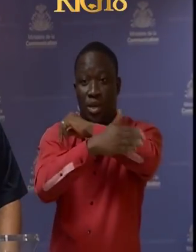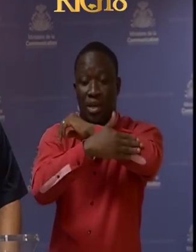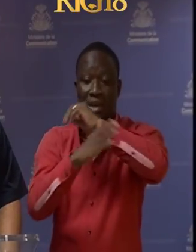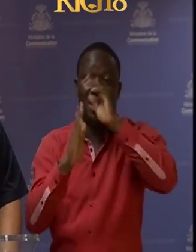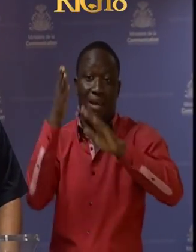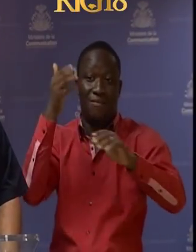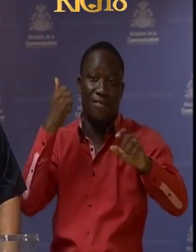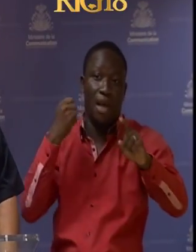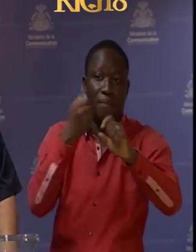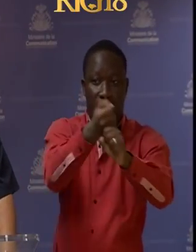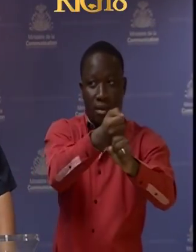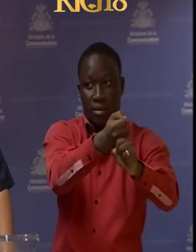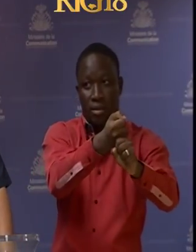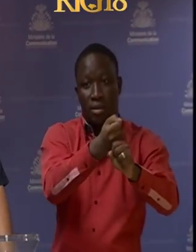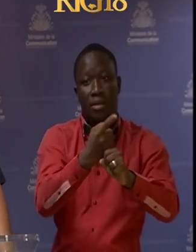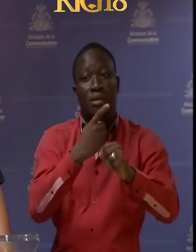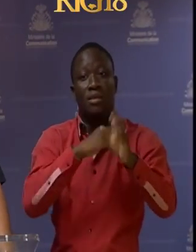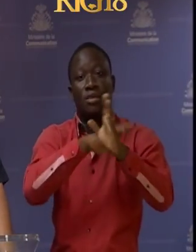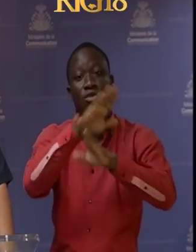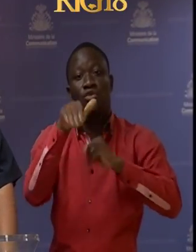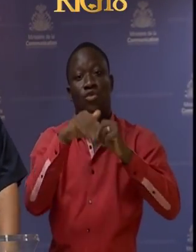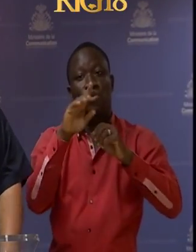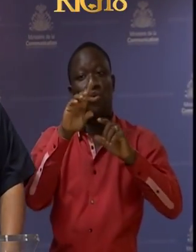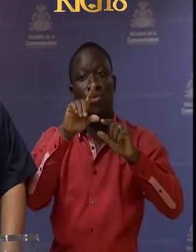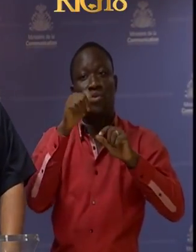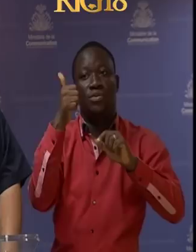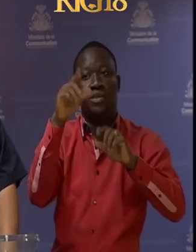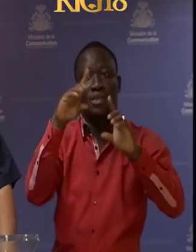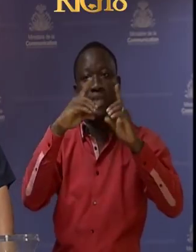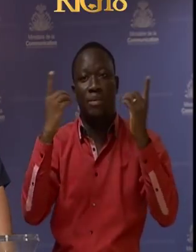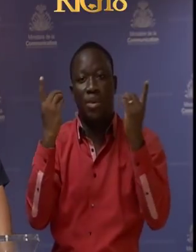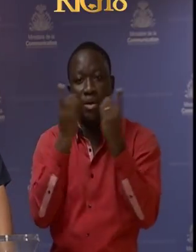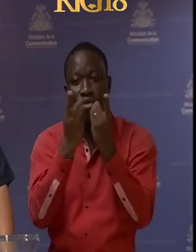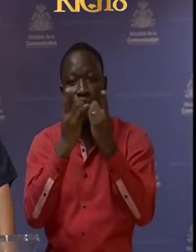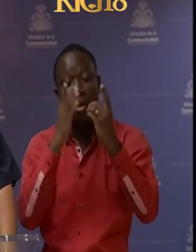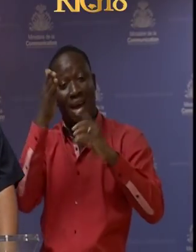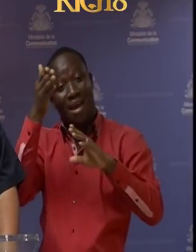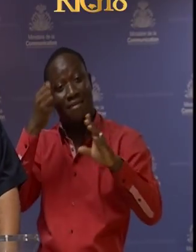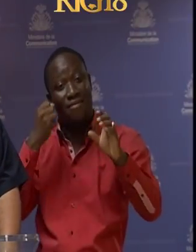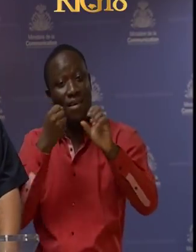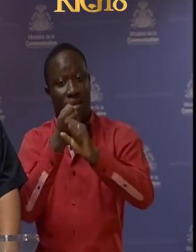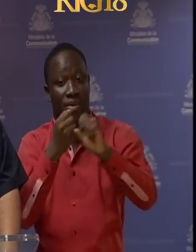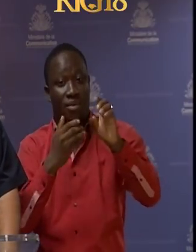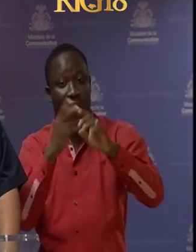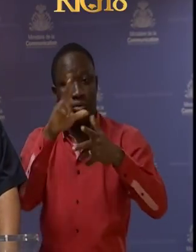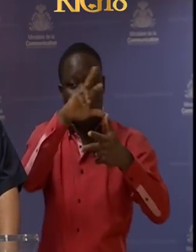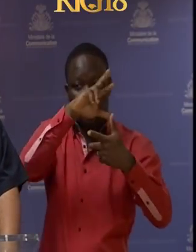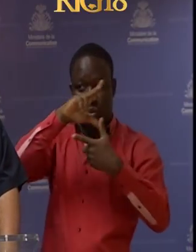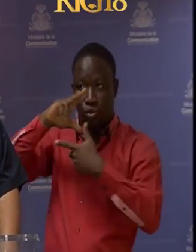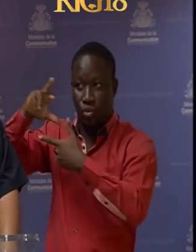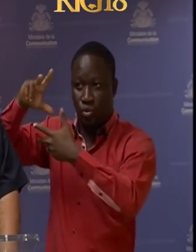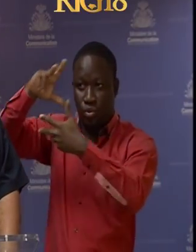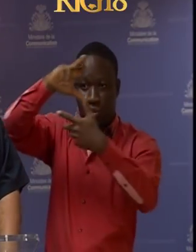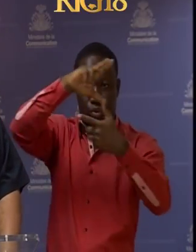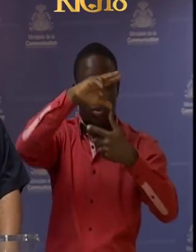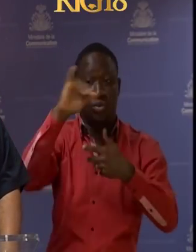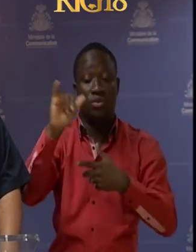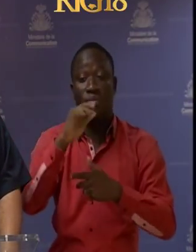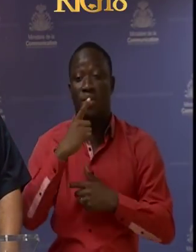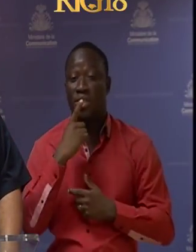M'a répété. 10 départements pays d'Haïti a touché par cyclone. Même